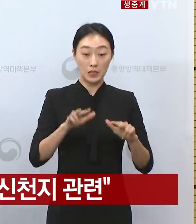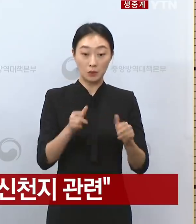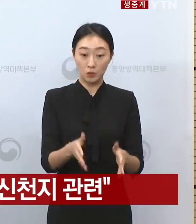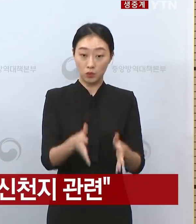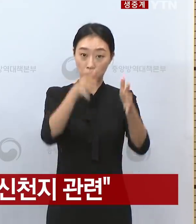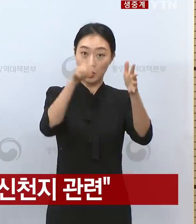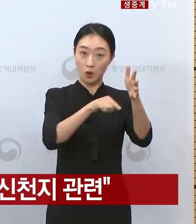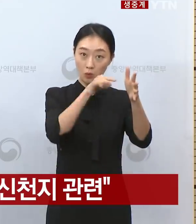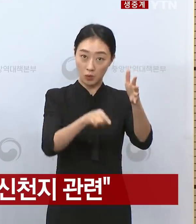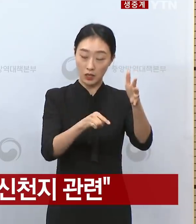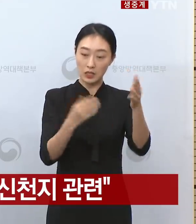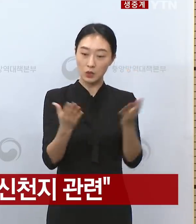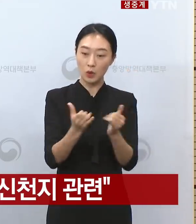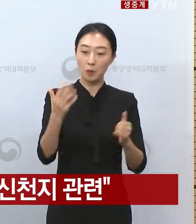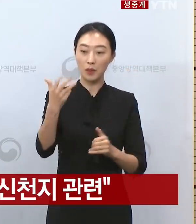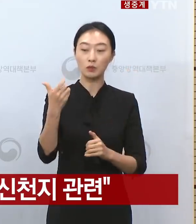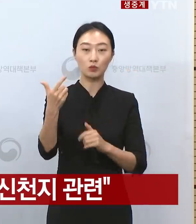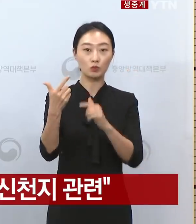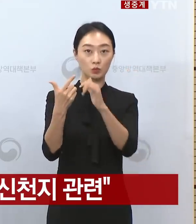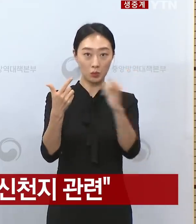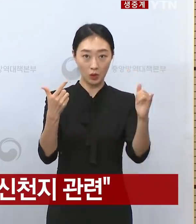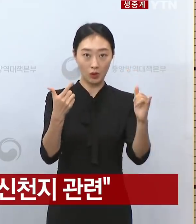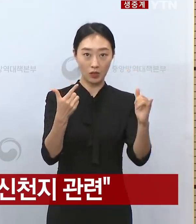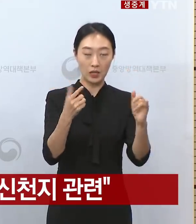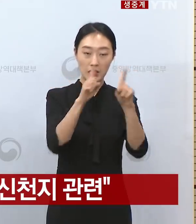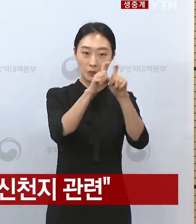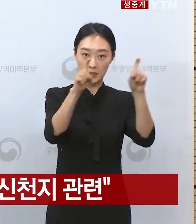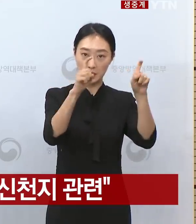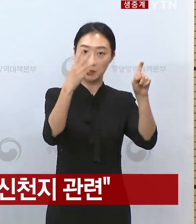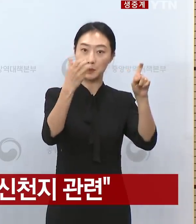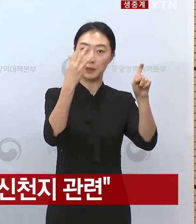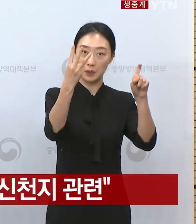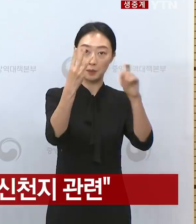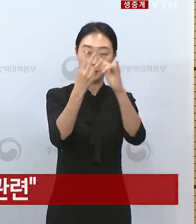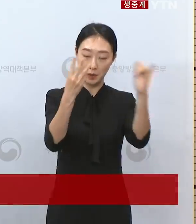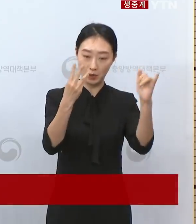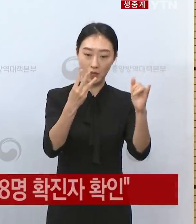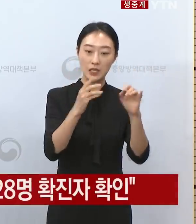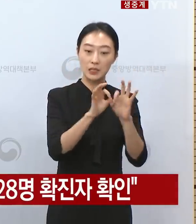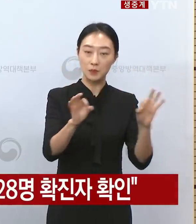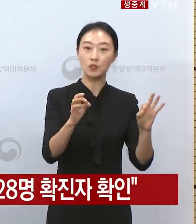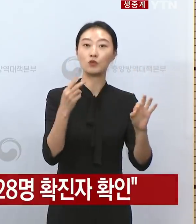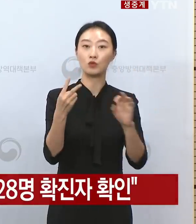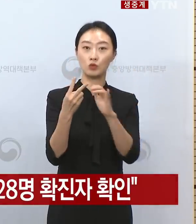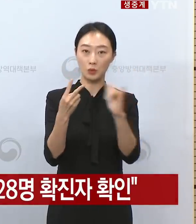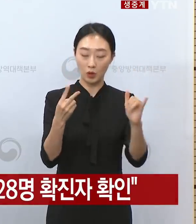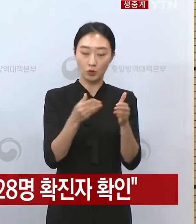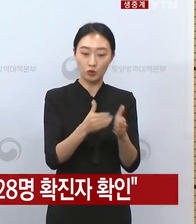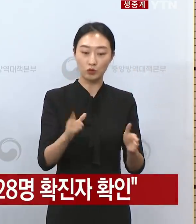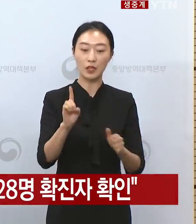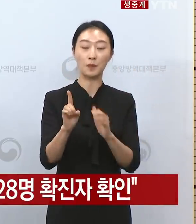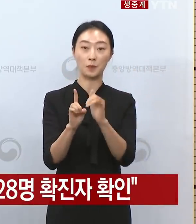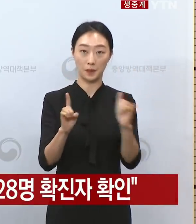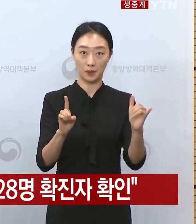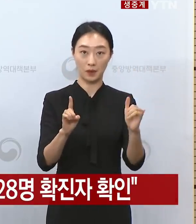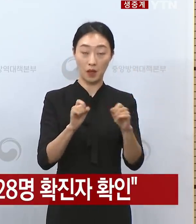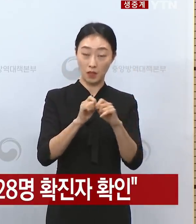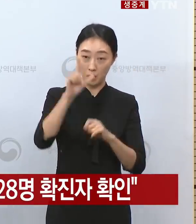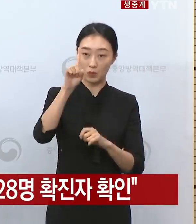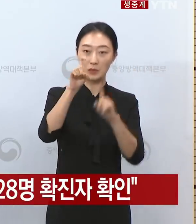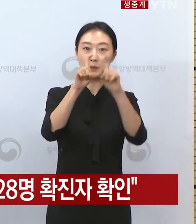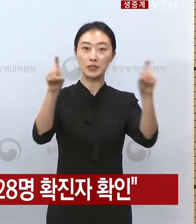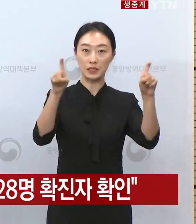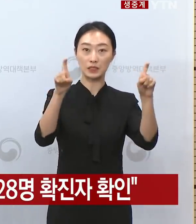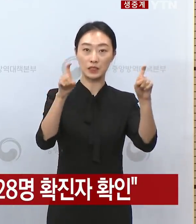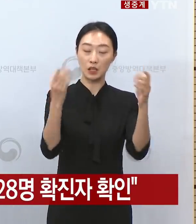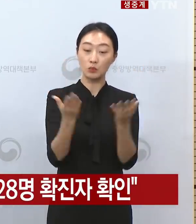직원 86명, 11층이 83명, 10층이 2명, 그리고 9층이 1명이었고 주로 11층